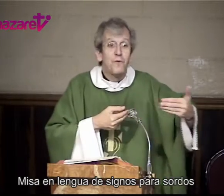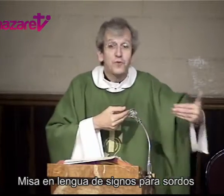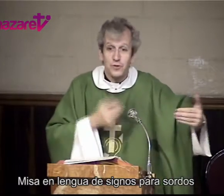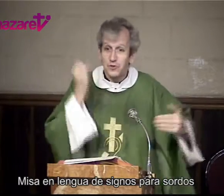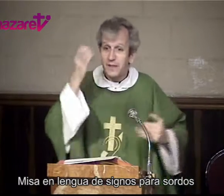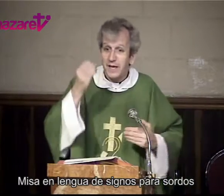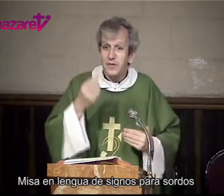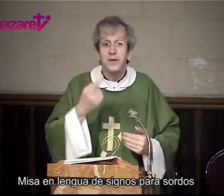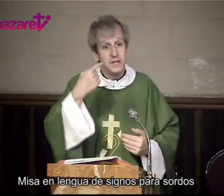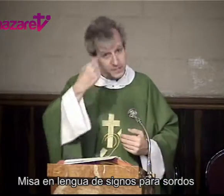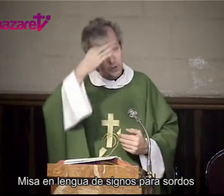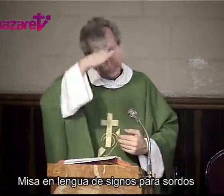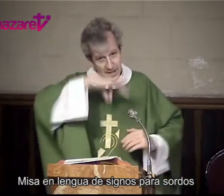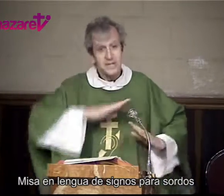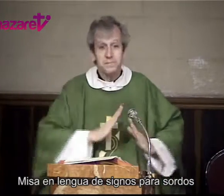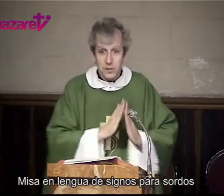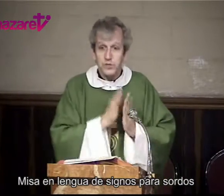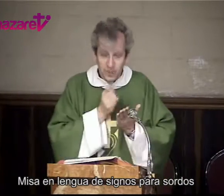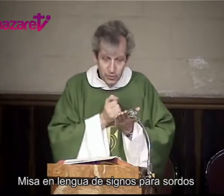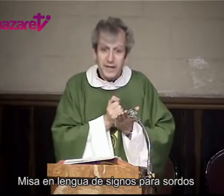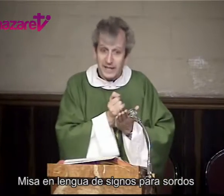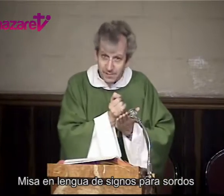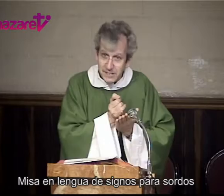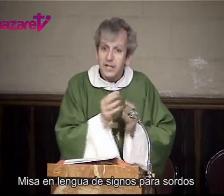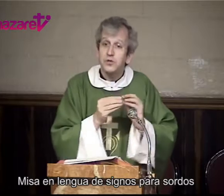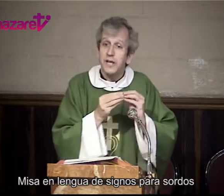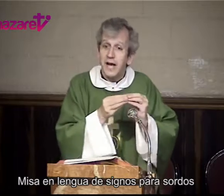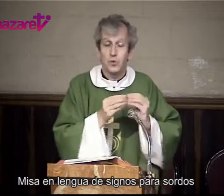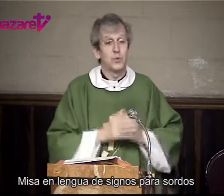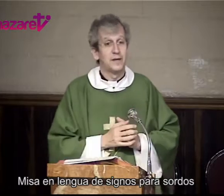de su predicación, sino que es el Espíritu Santo que a través de ellos actúa.